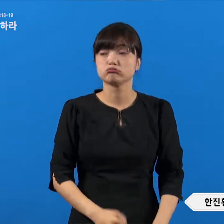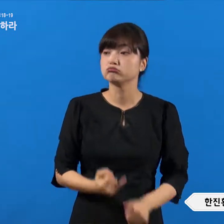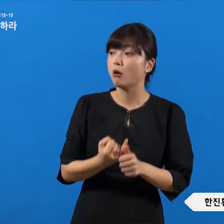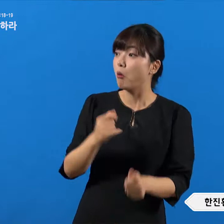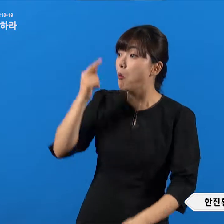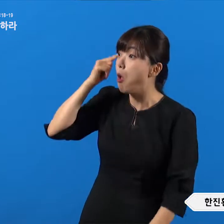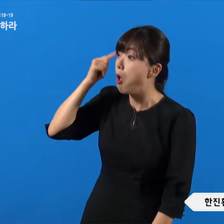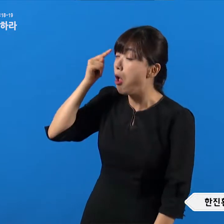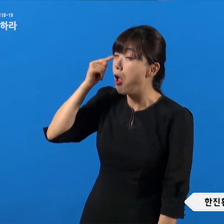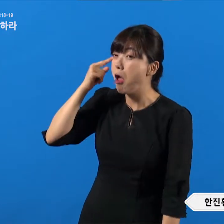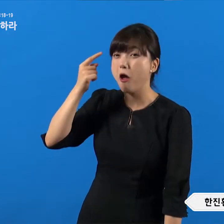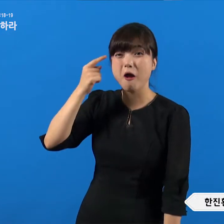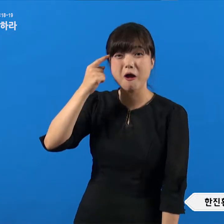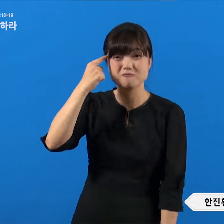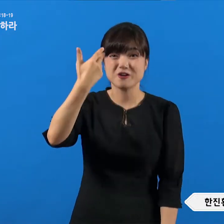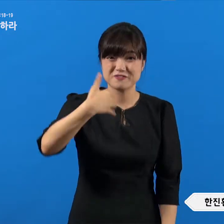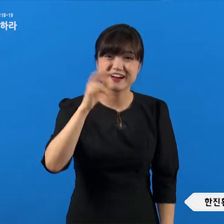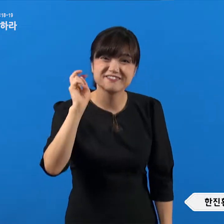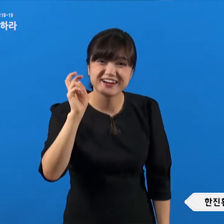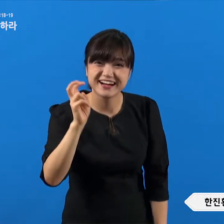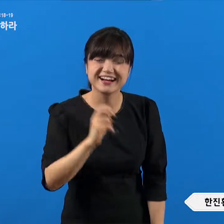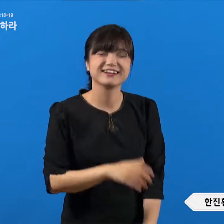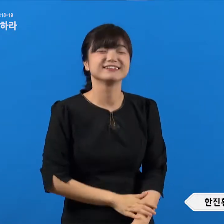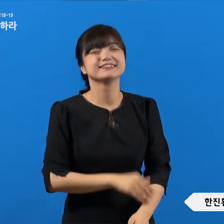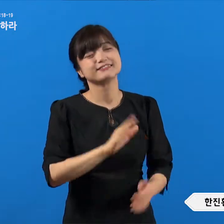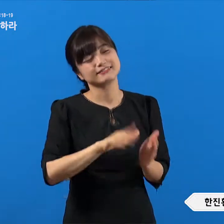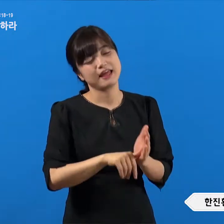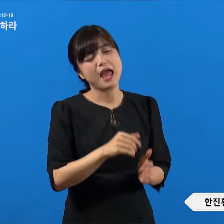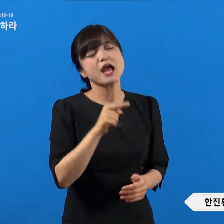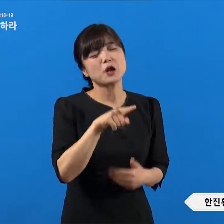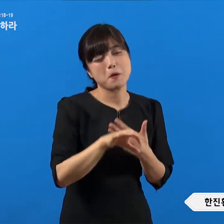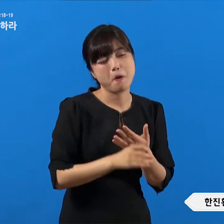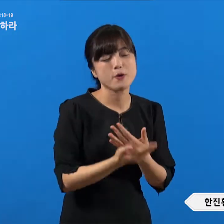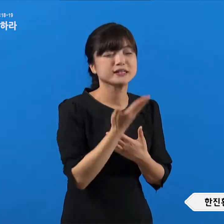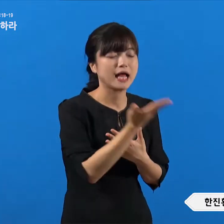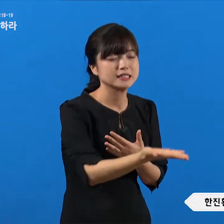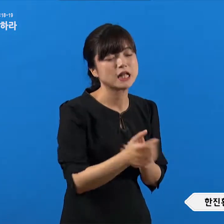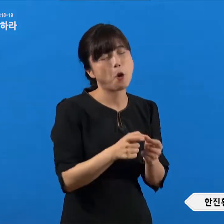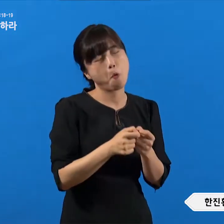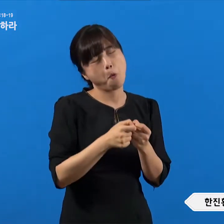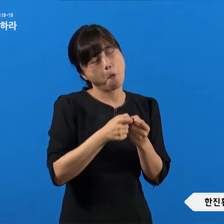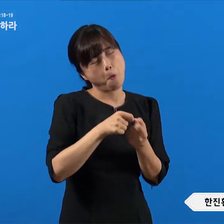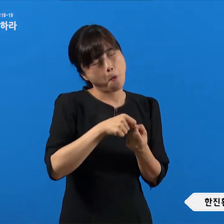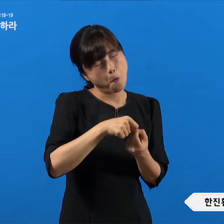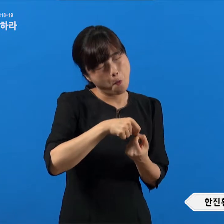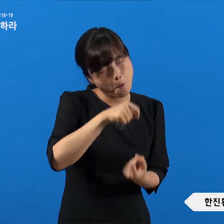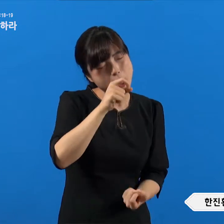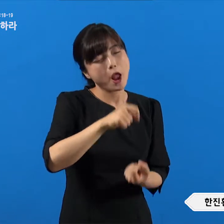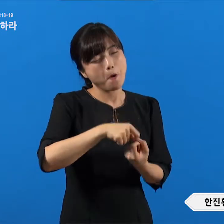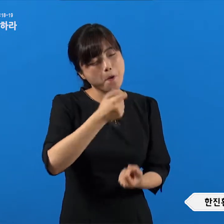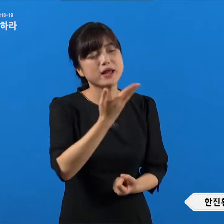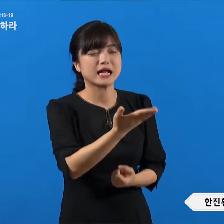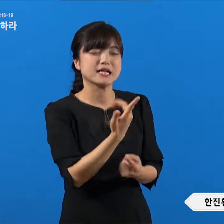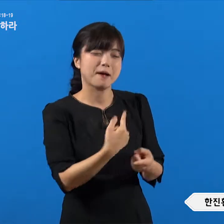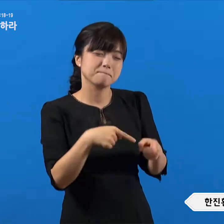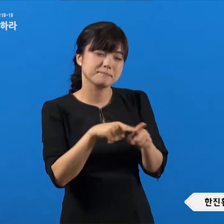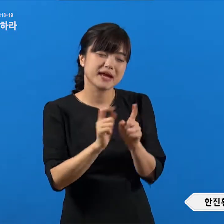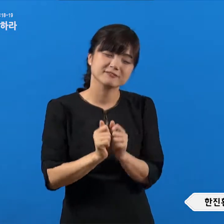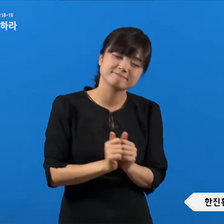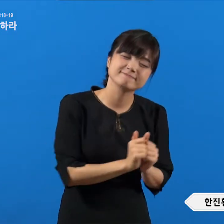남편이 왜? 그러겠죠. 그래야 당신하고 오래오래 같이 살 수 있잖아요.